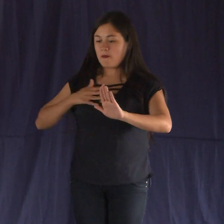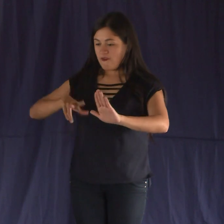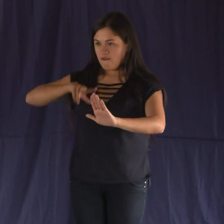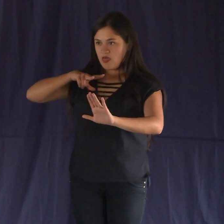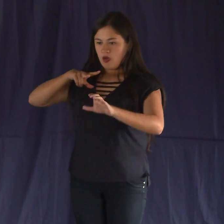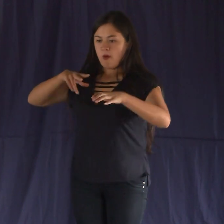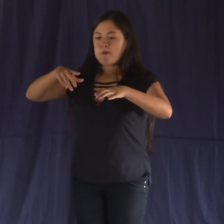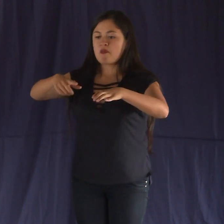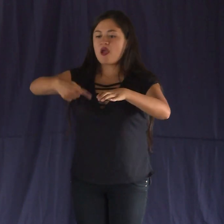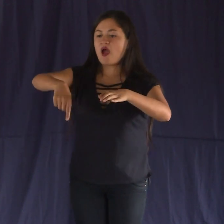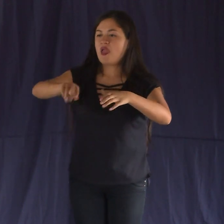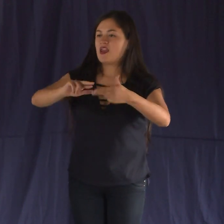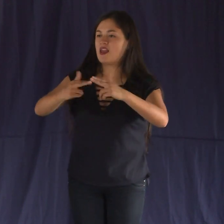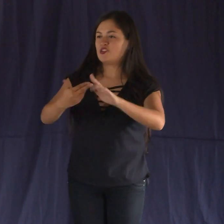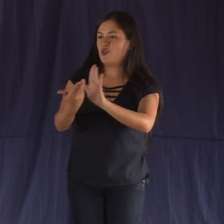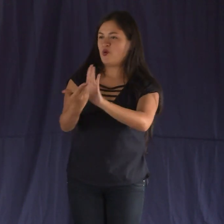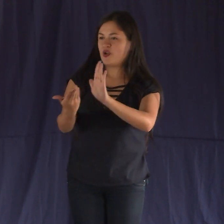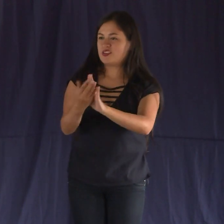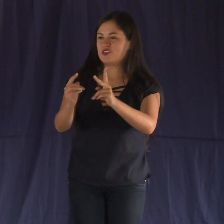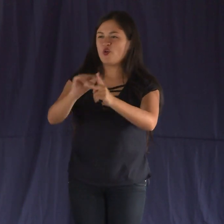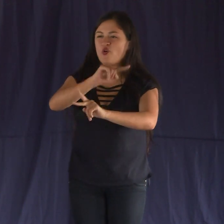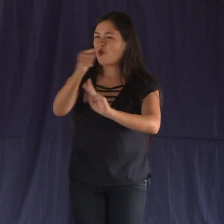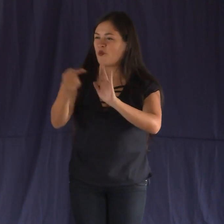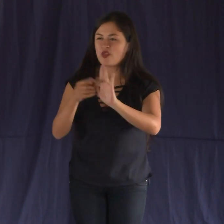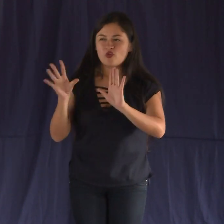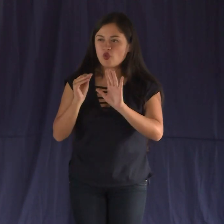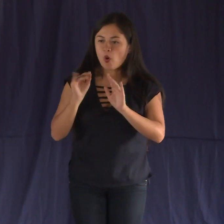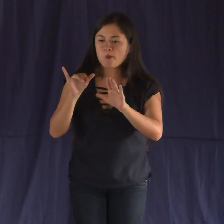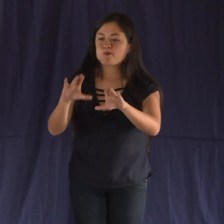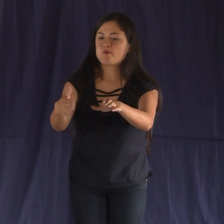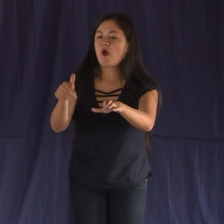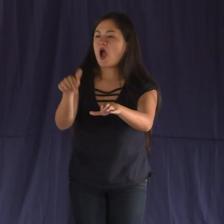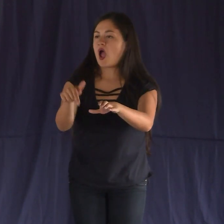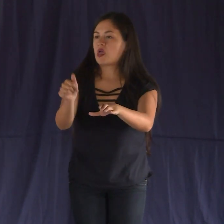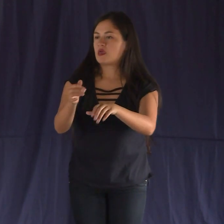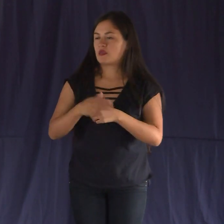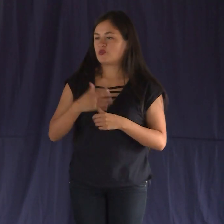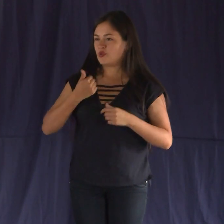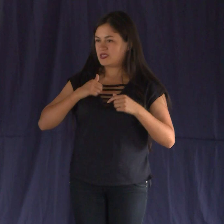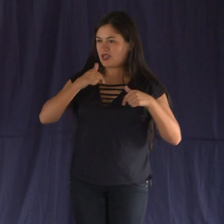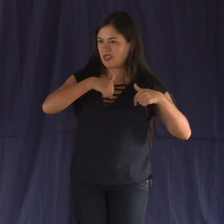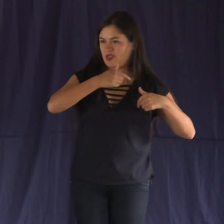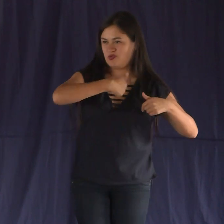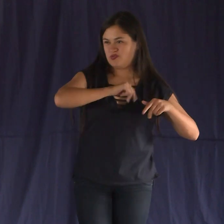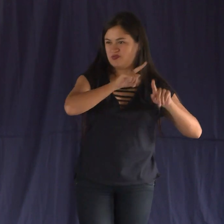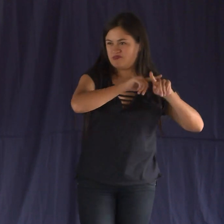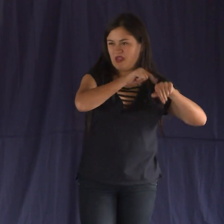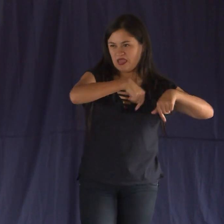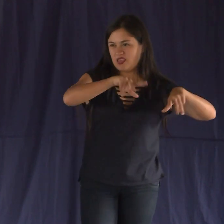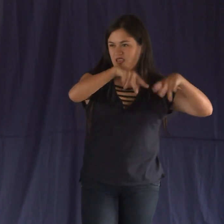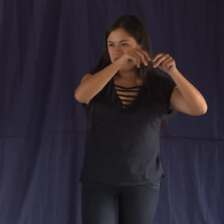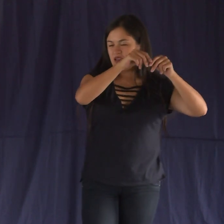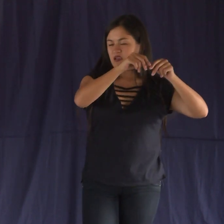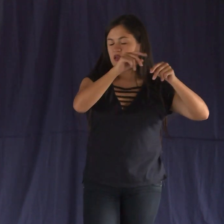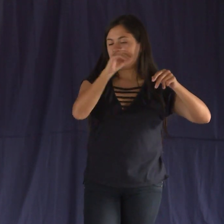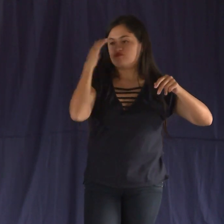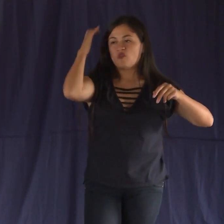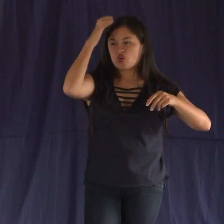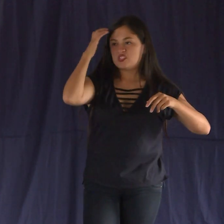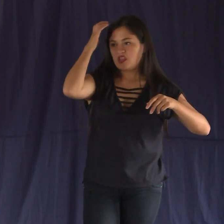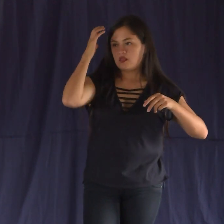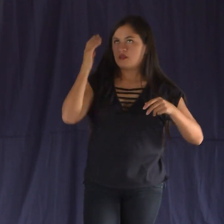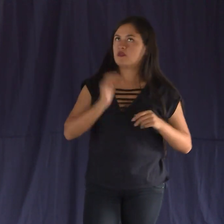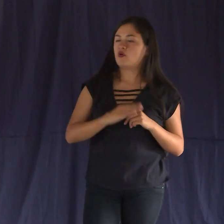toda su vida. O sea que ellos también manejan un tiempo diferente al que manejamos nosotros en Occidente, que es un tiempo